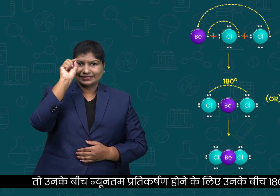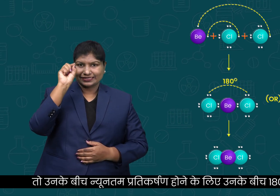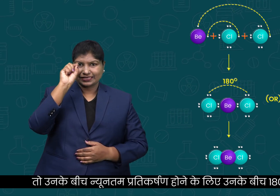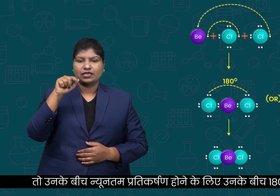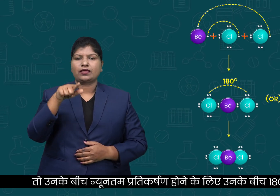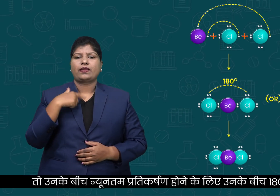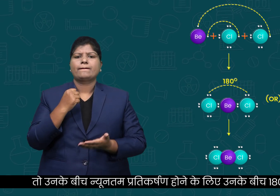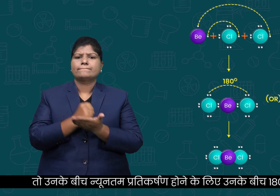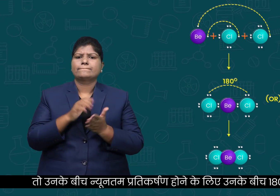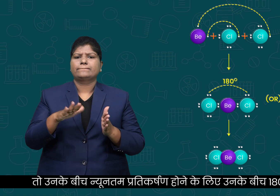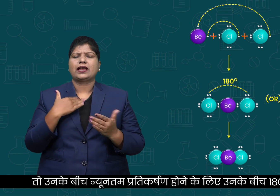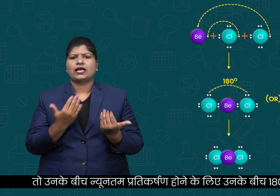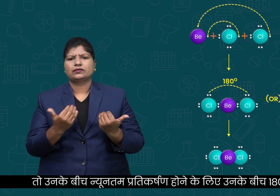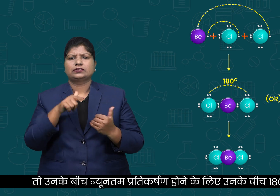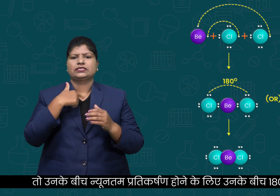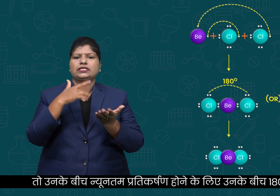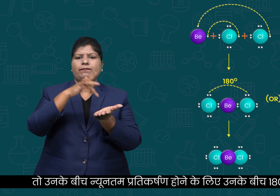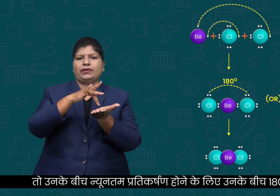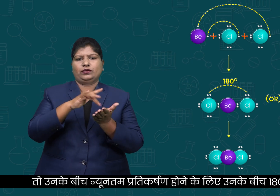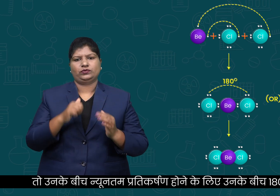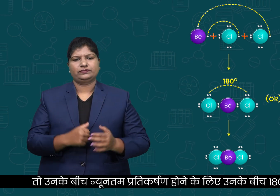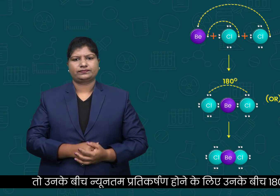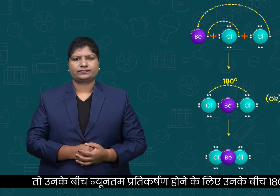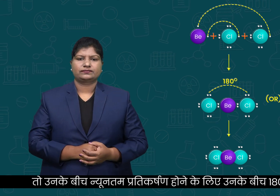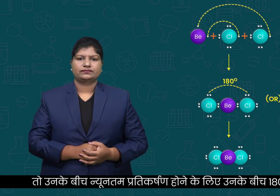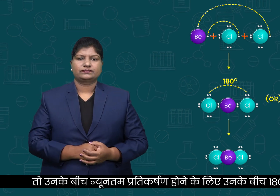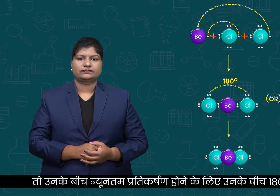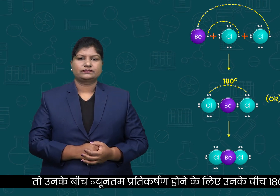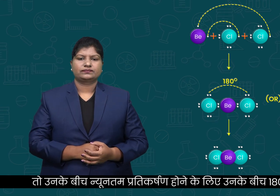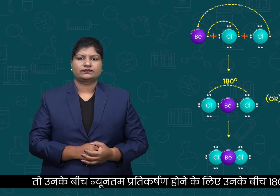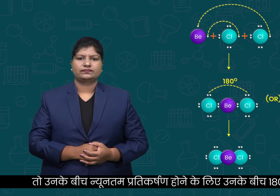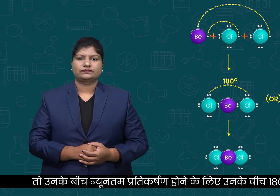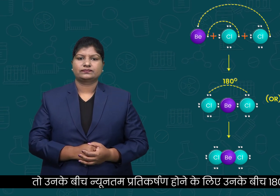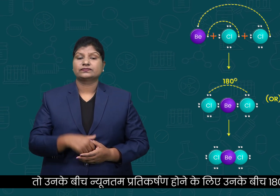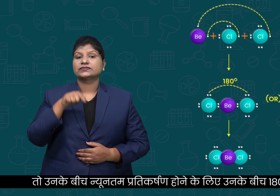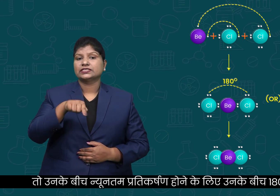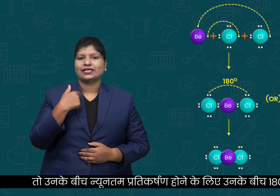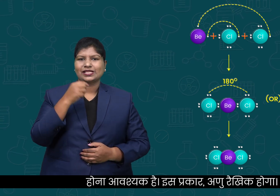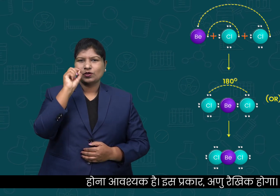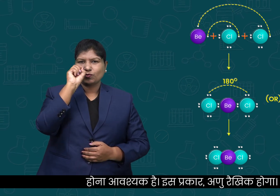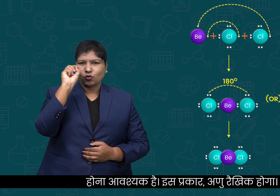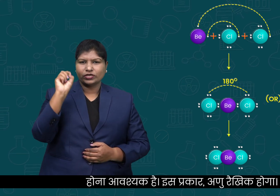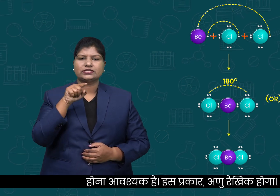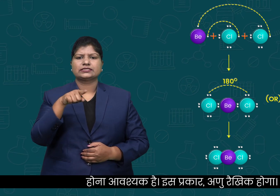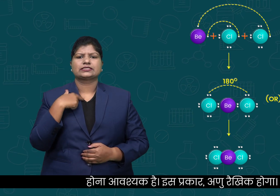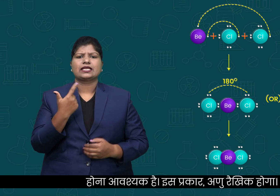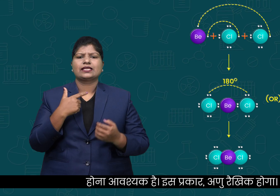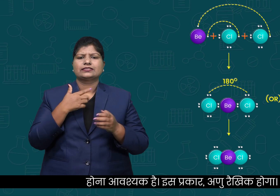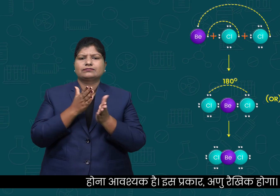न्यूनतम प्रतिकर्षण होने के लिए उनके बीच 1800 का पृथक होना आवश्यक है। इस